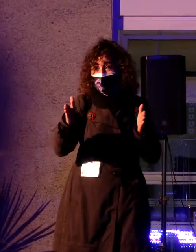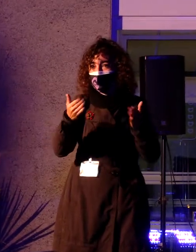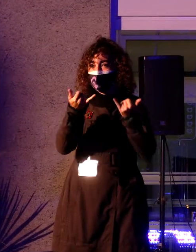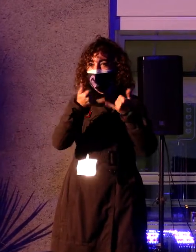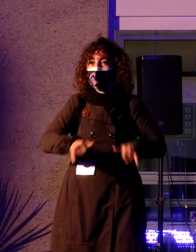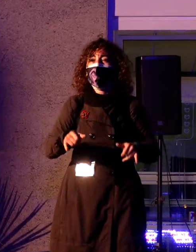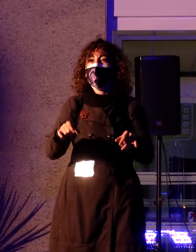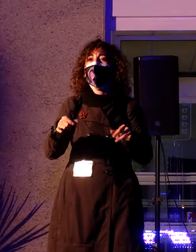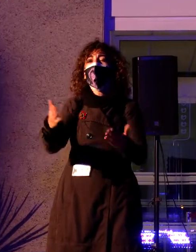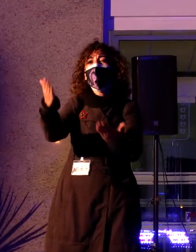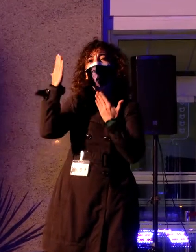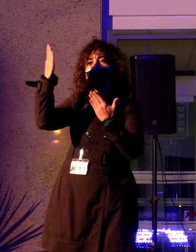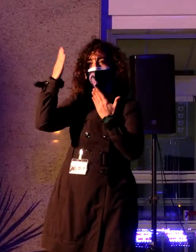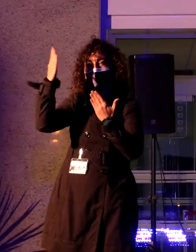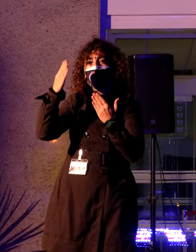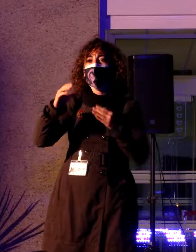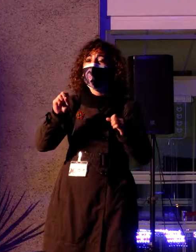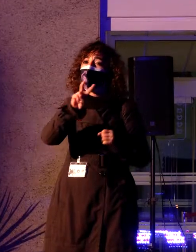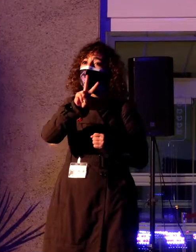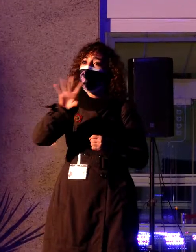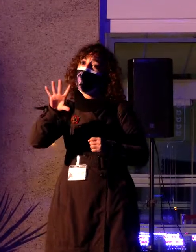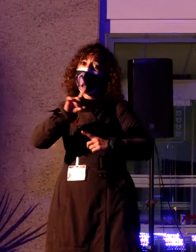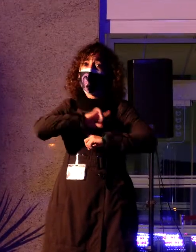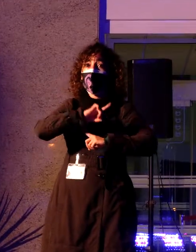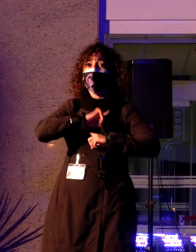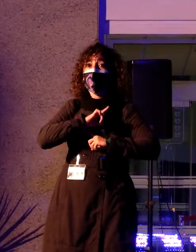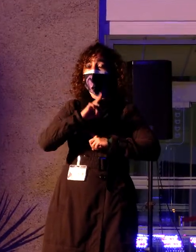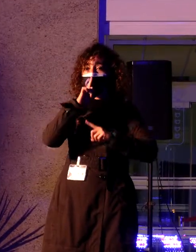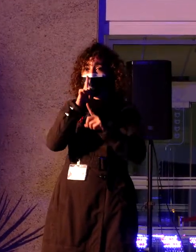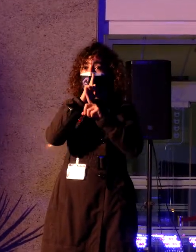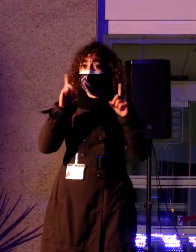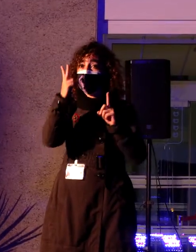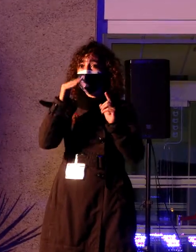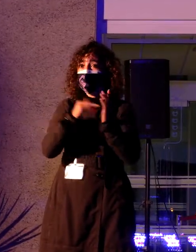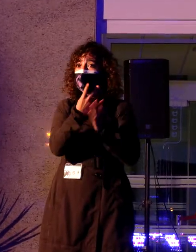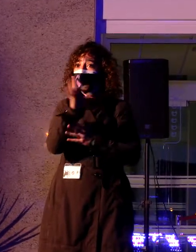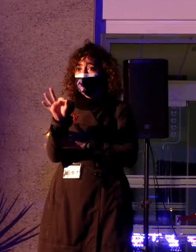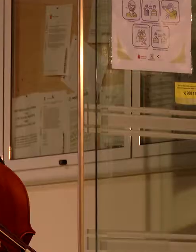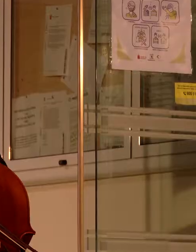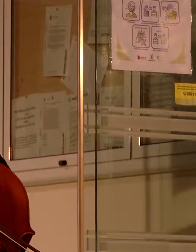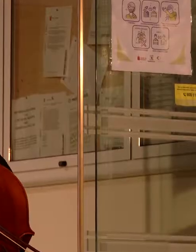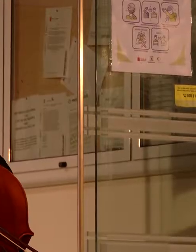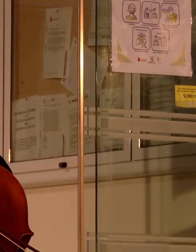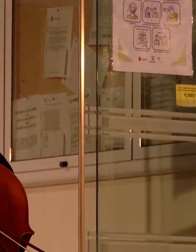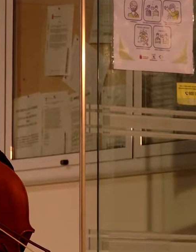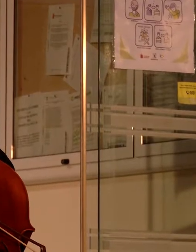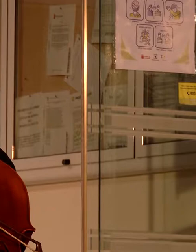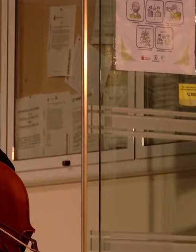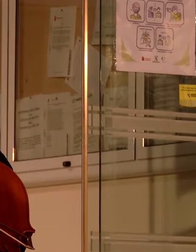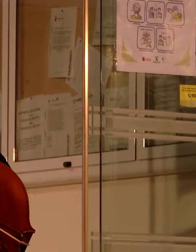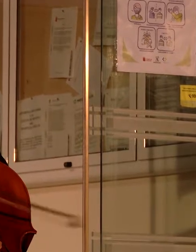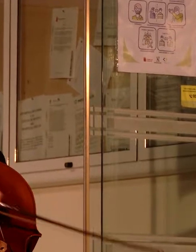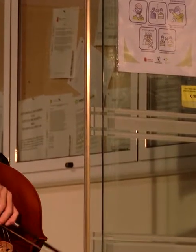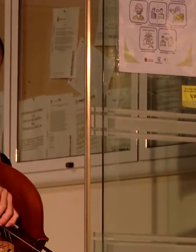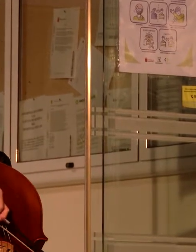simbólico, este acto homenaje del 25 de noviembre del 2020 con una pieza musical.